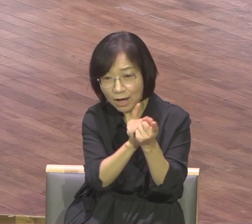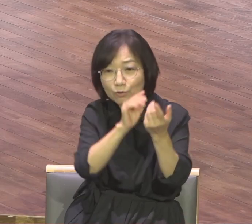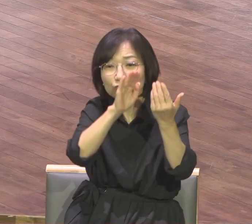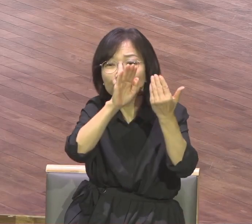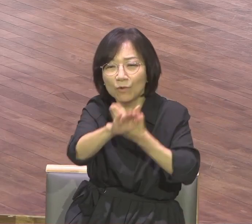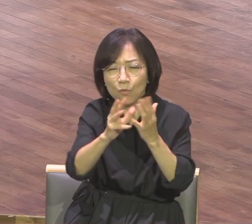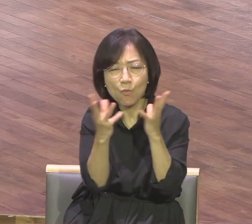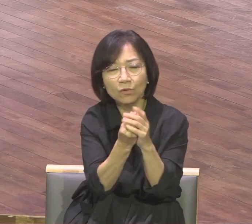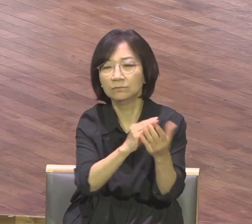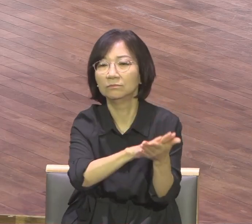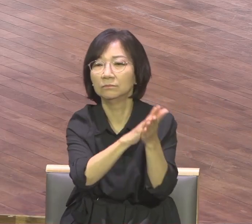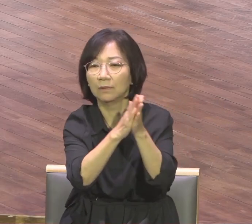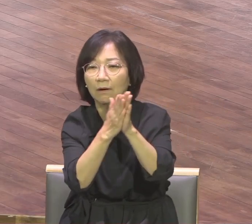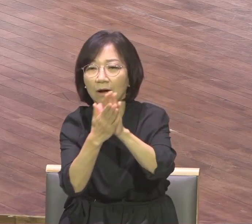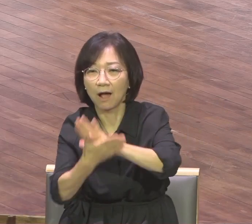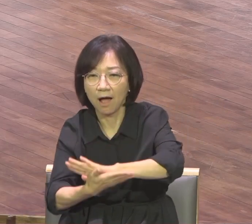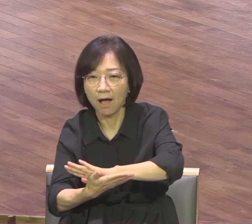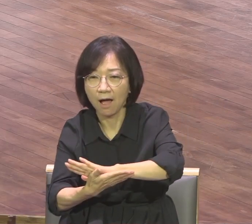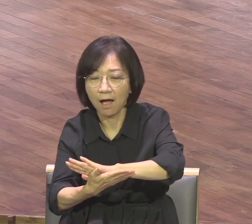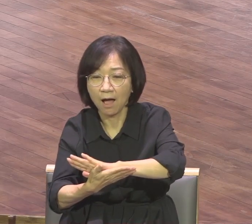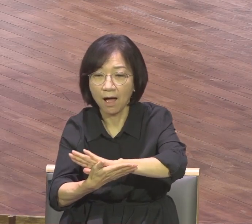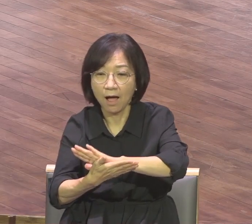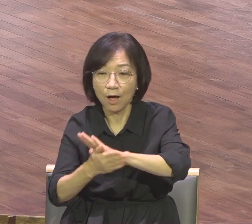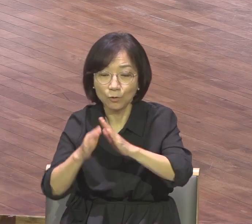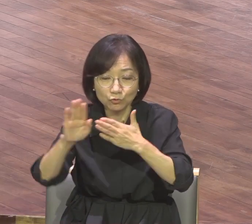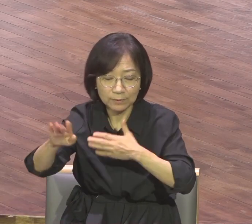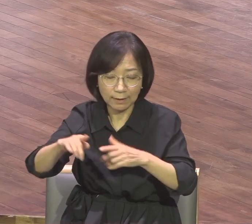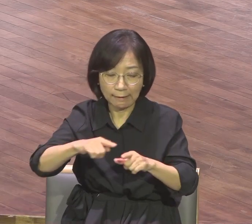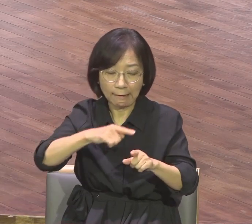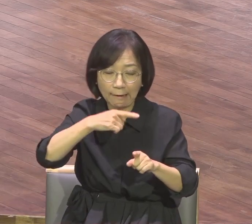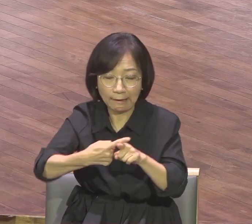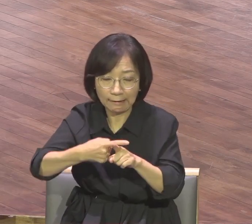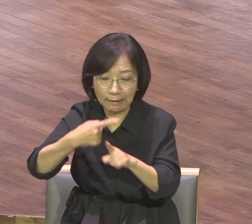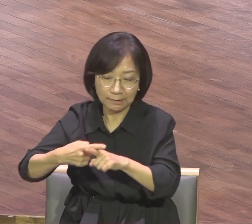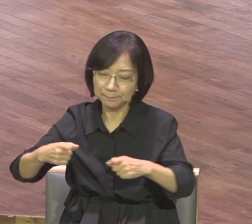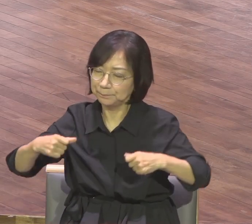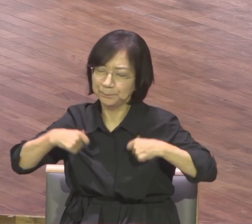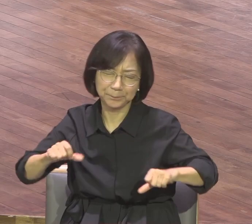중단 없는 전진이었어요. 중단이 없어. 계속